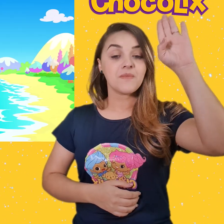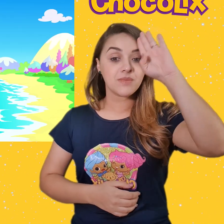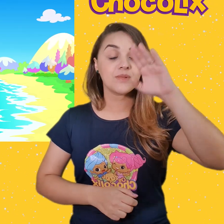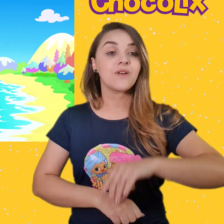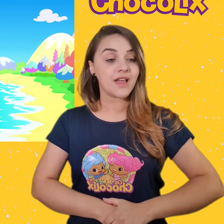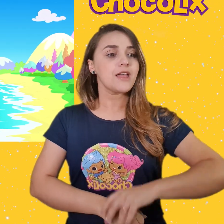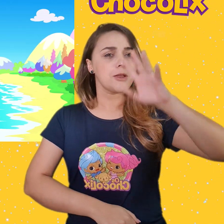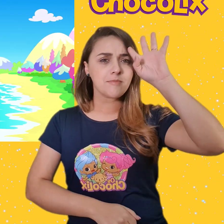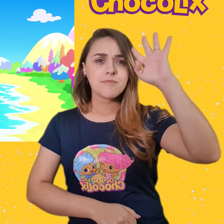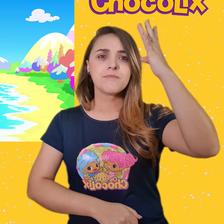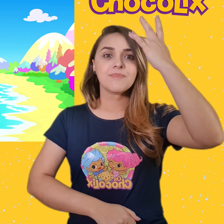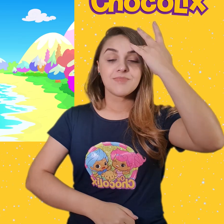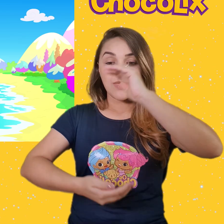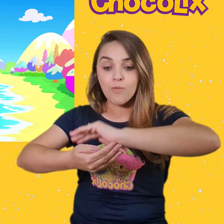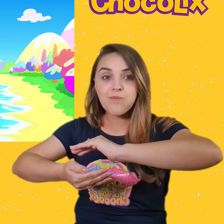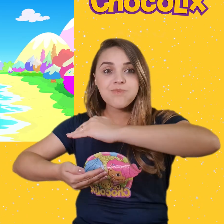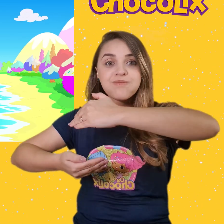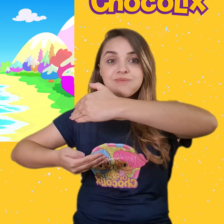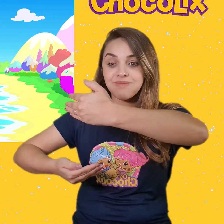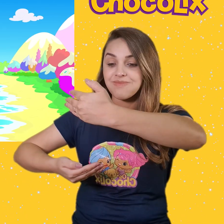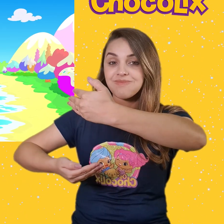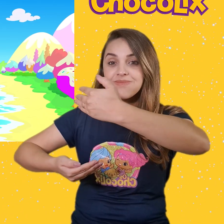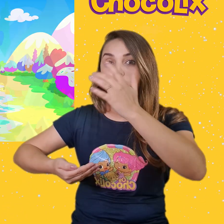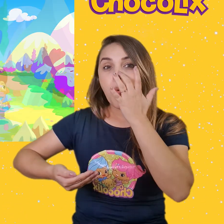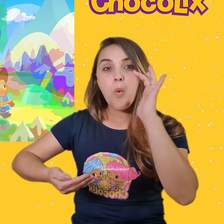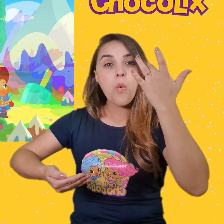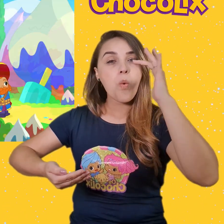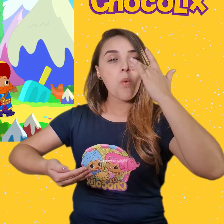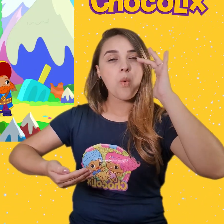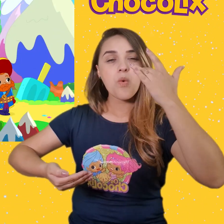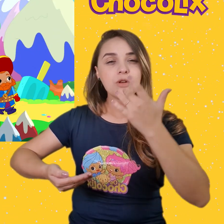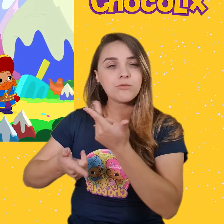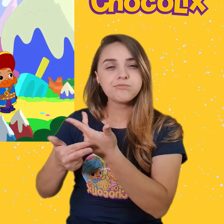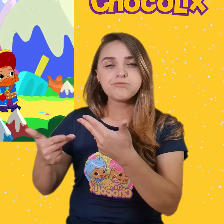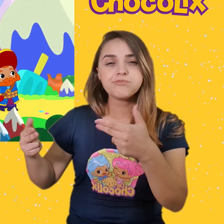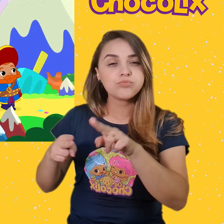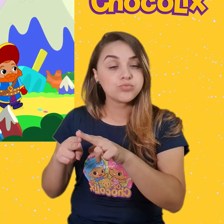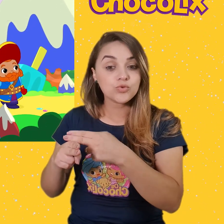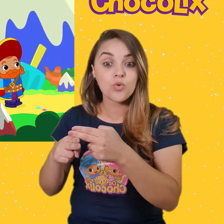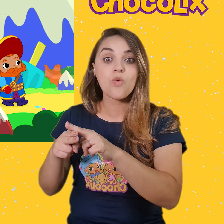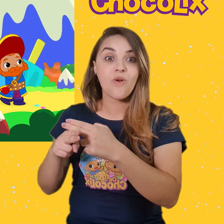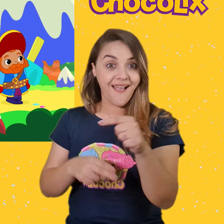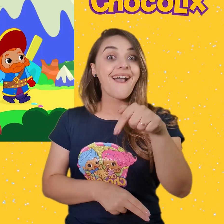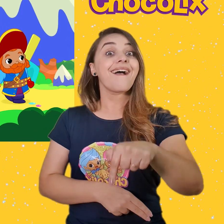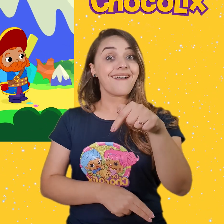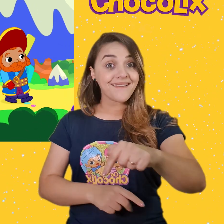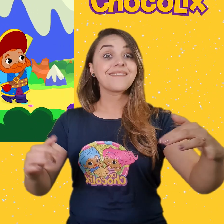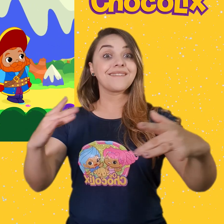Choco decidiu enterrar seu tesouro de chocolates de ouro de alta durabilidade aqui